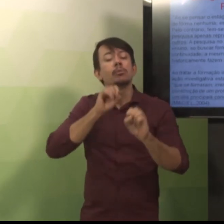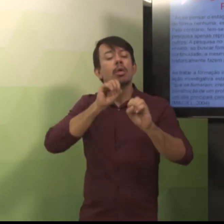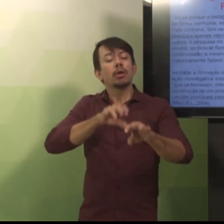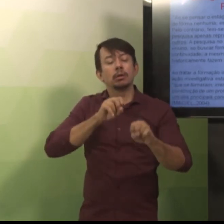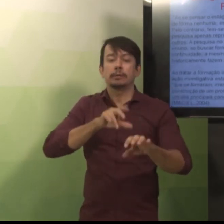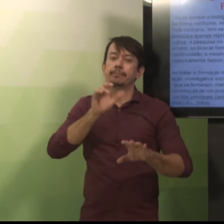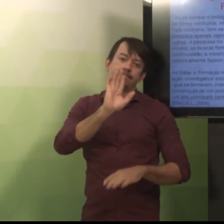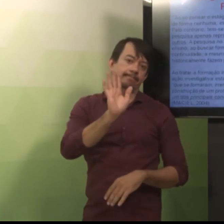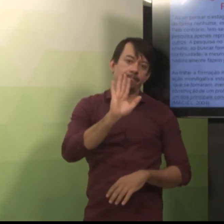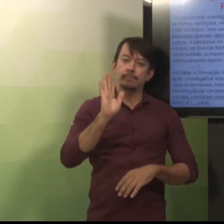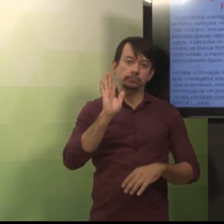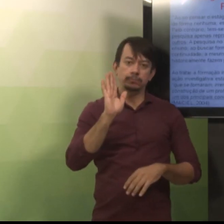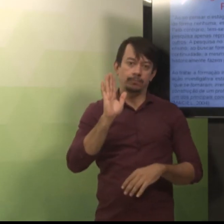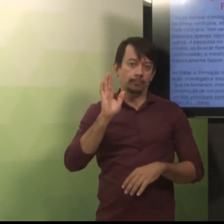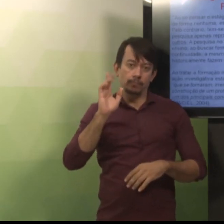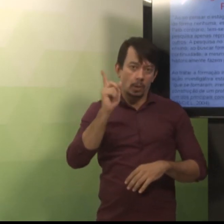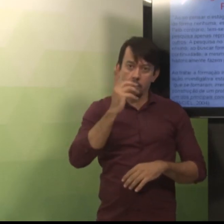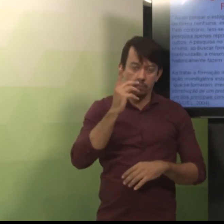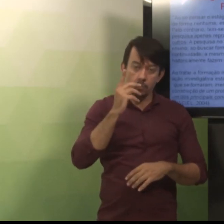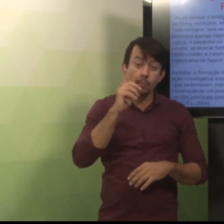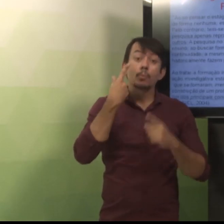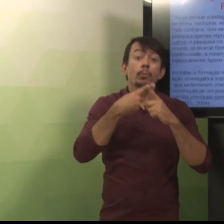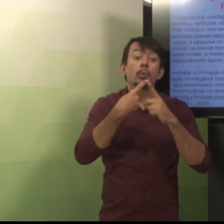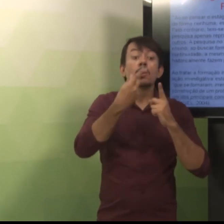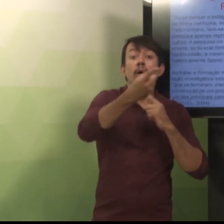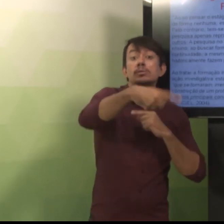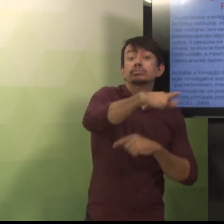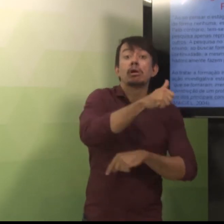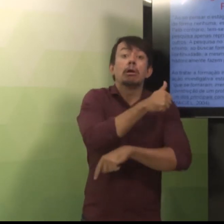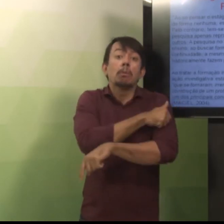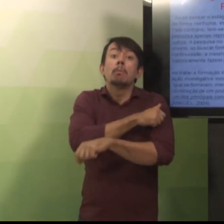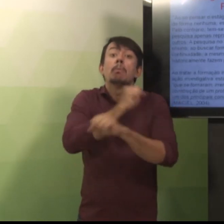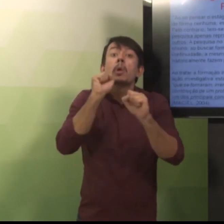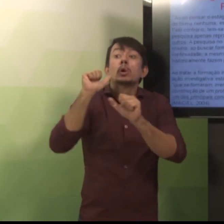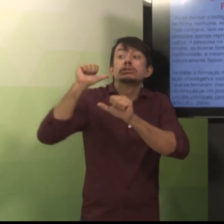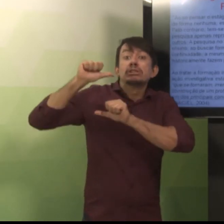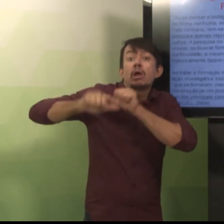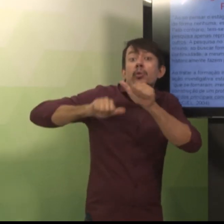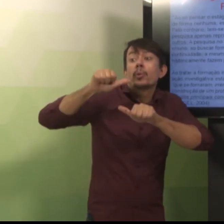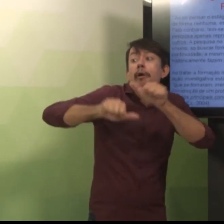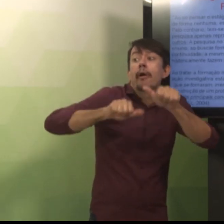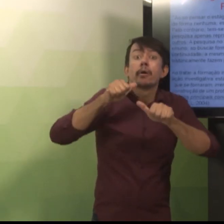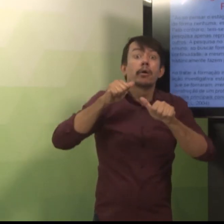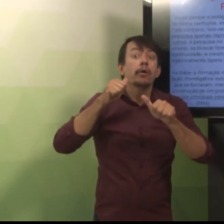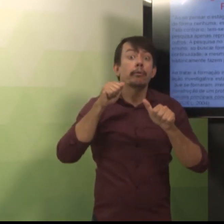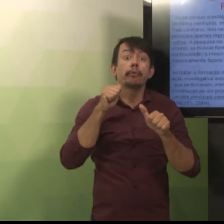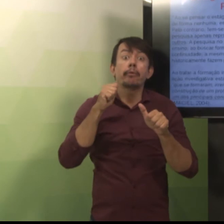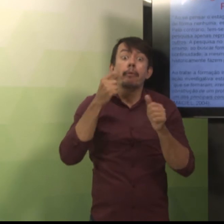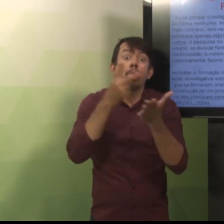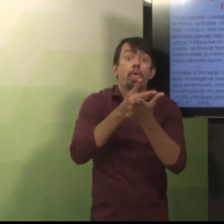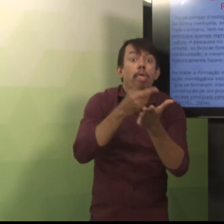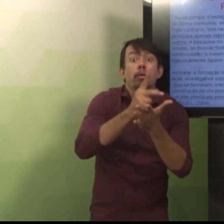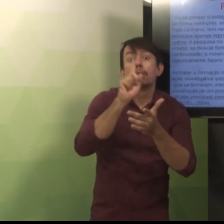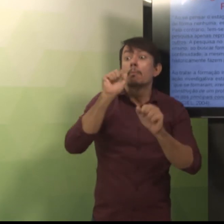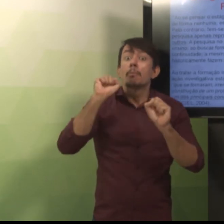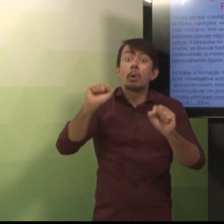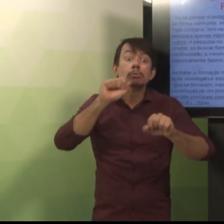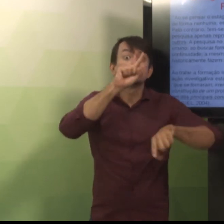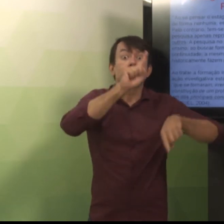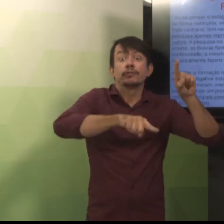continuar igual. Eu posso fazer isso? Não. Por quê? Os alunos, eles se transformam, eles não